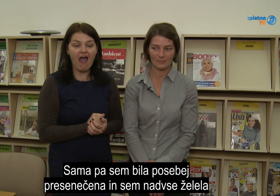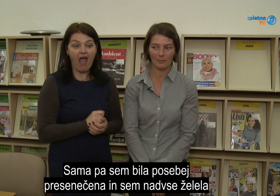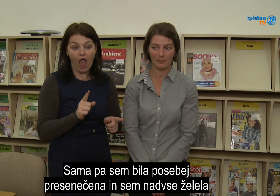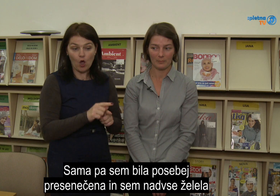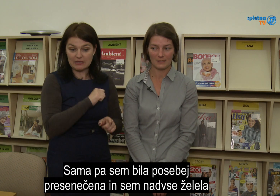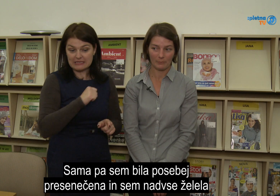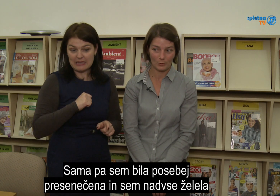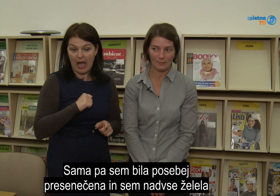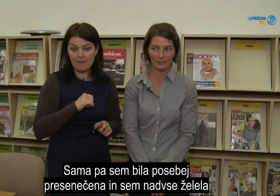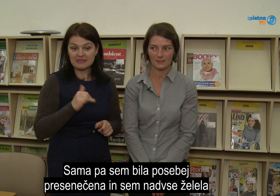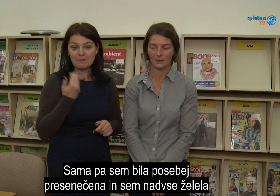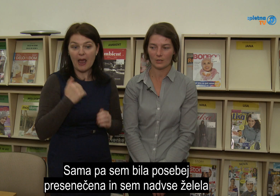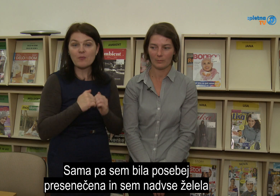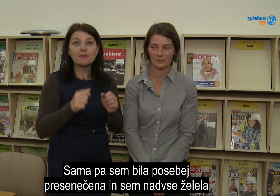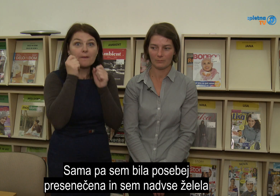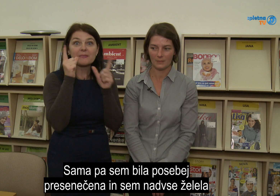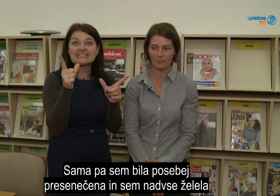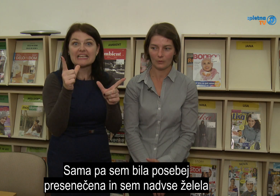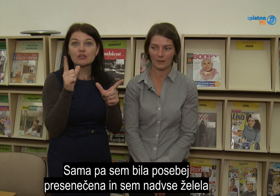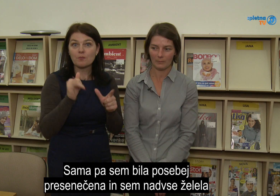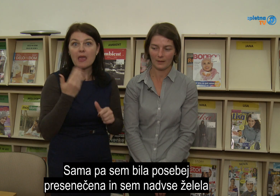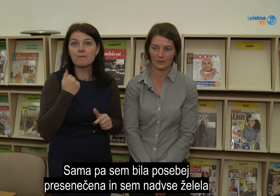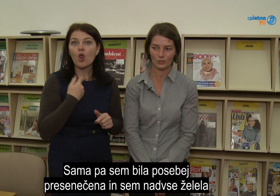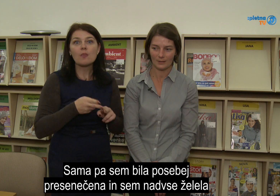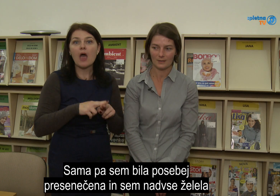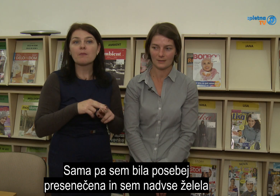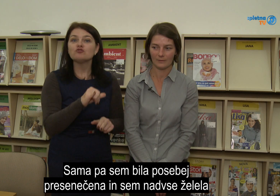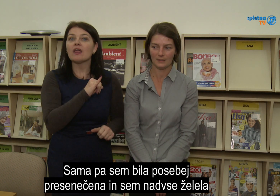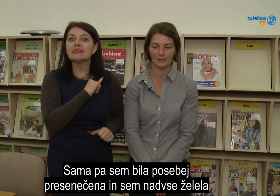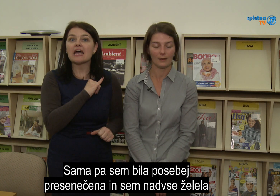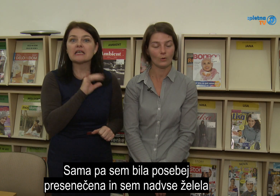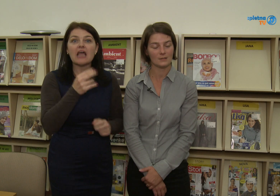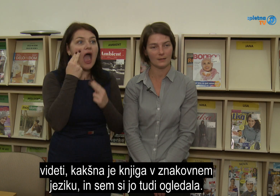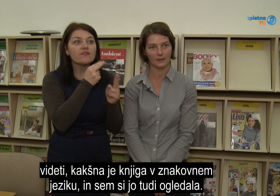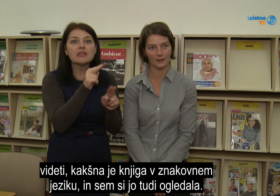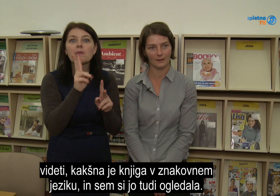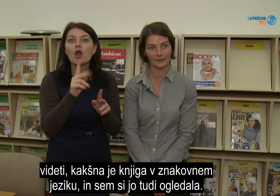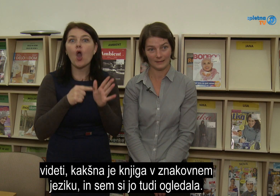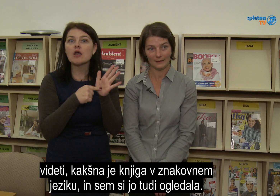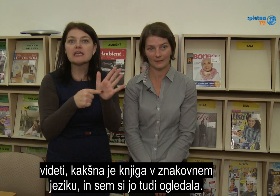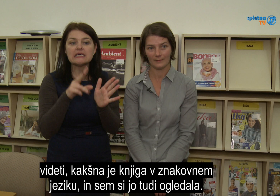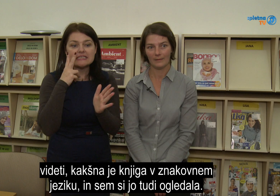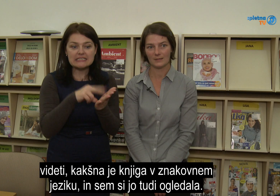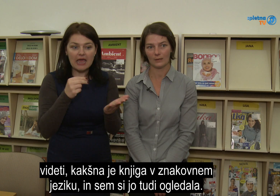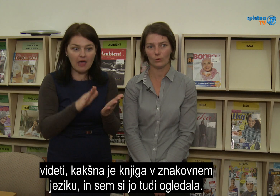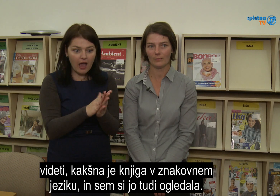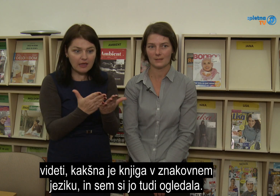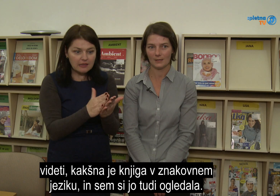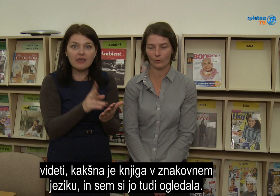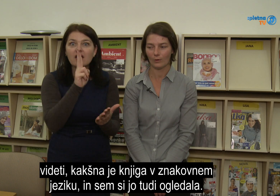bila pa posebej presenečena in mi je bilo največji interes, da vidim, kako izgleda knjiga v znakovnem jeziku, kar